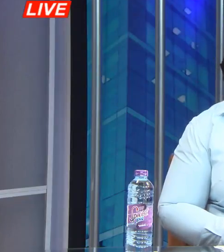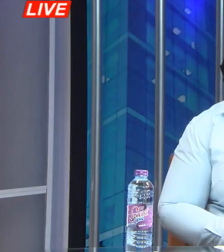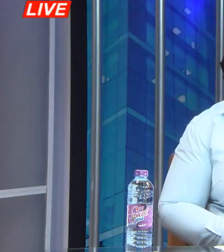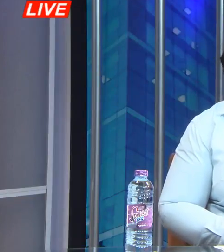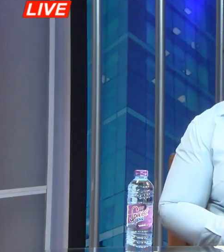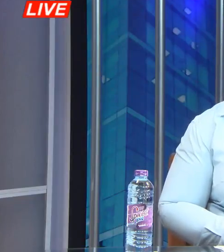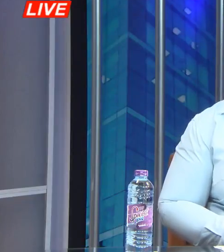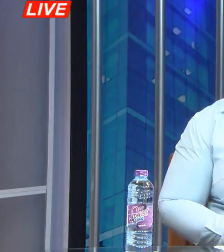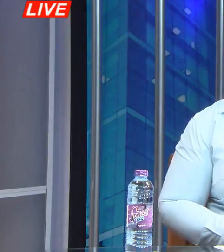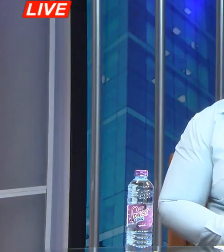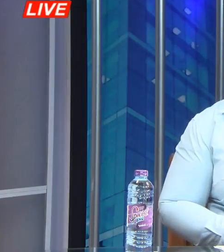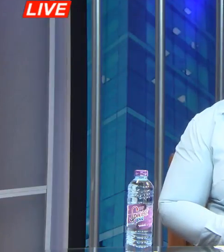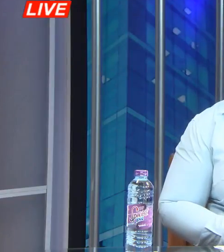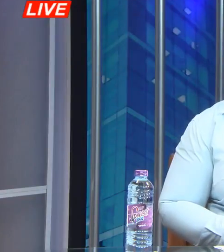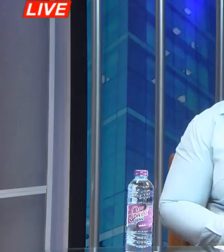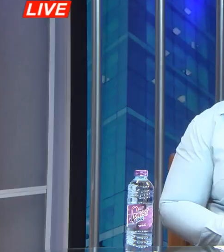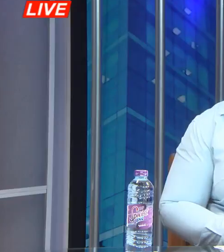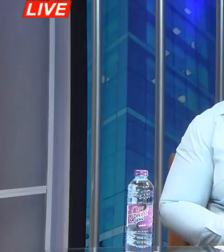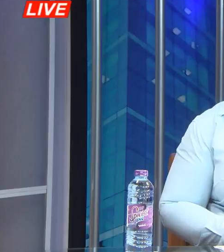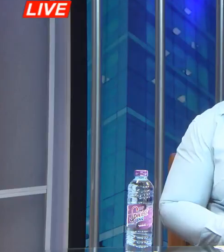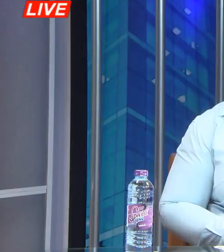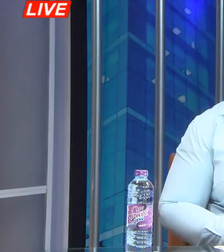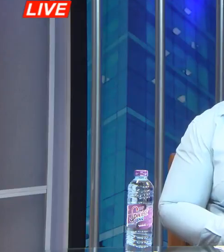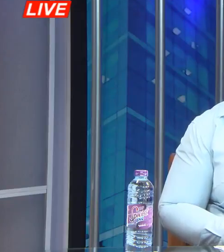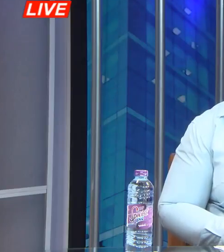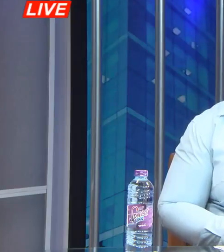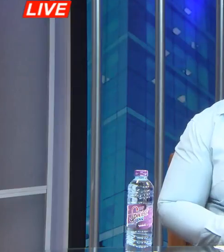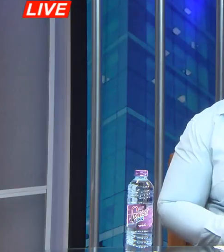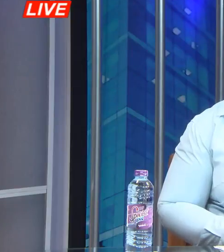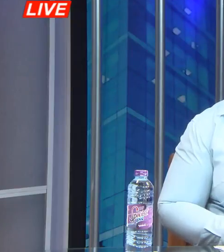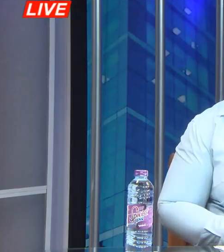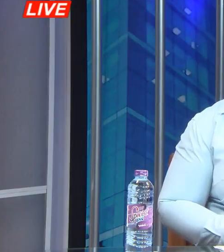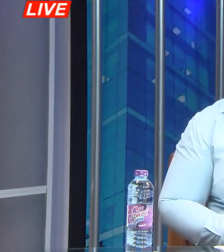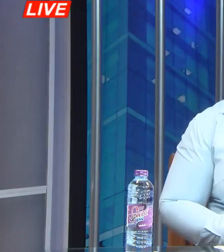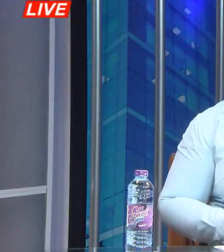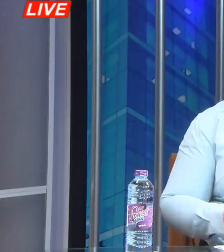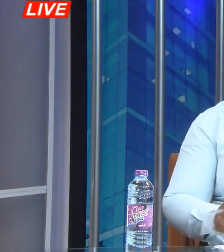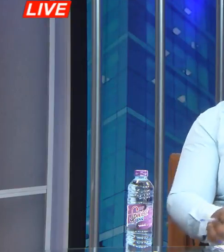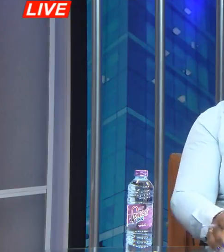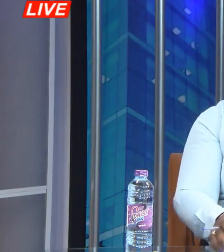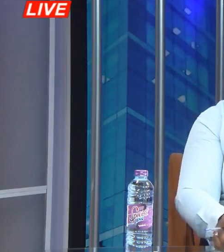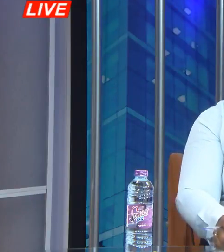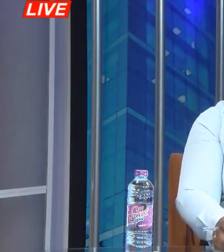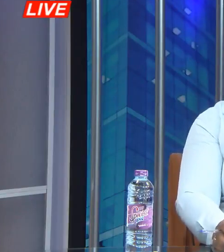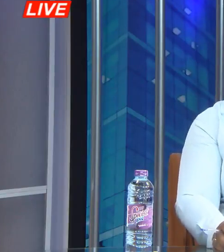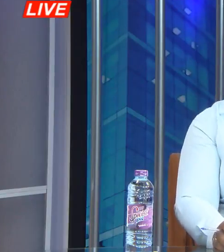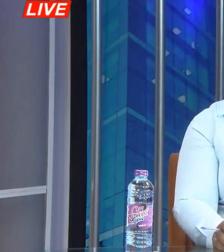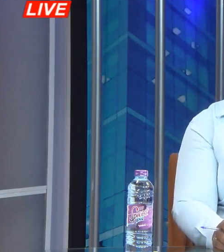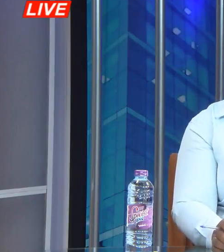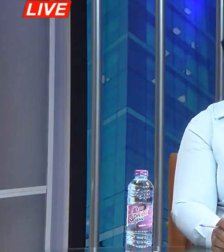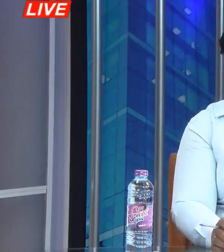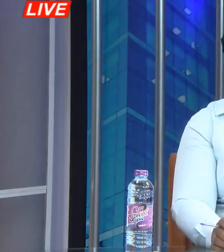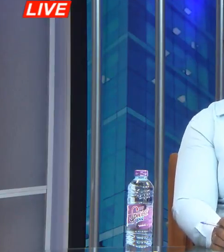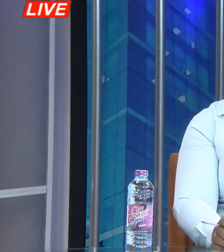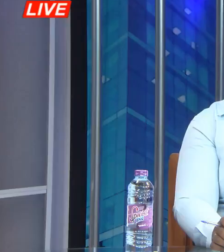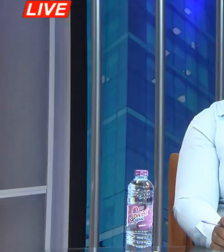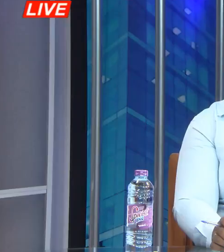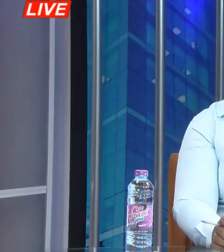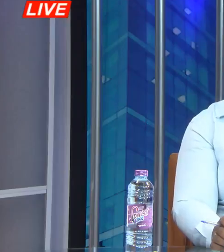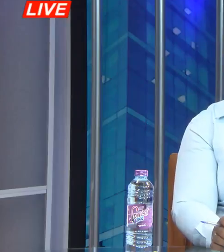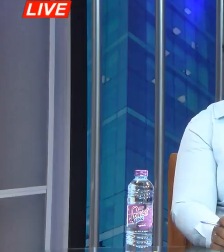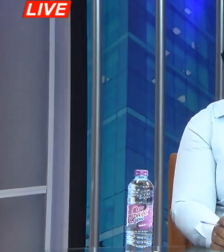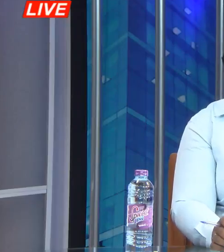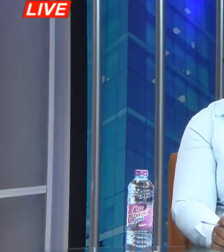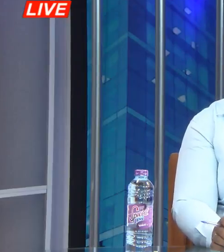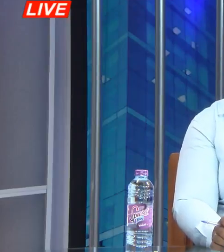waji and su ka if you want high dine chain or sre won yai. If you say, and a gun of one you to say, I buy a yard, ye, I didn't sure